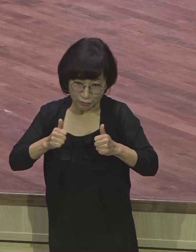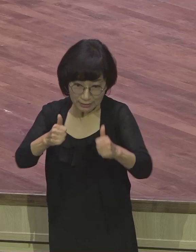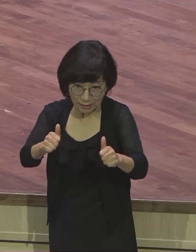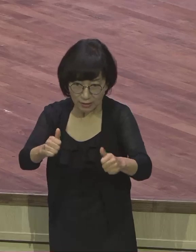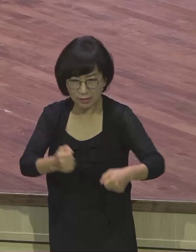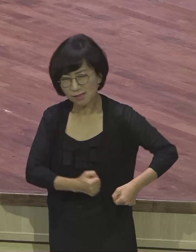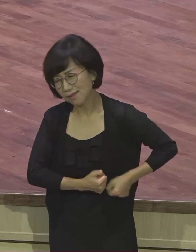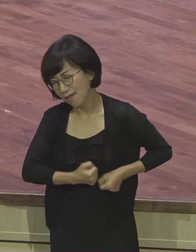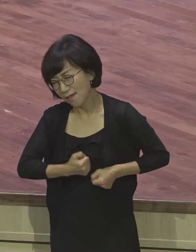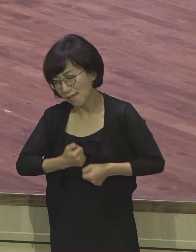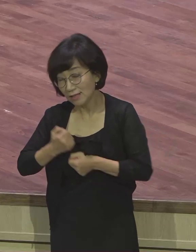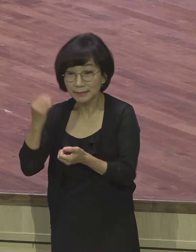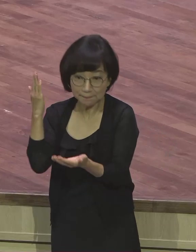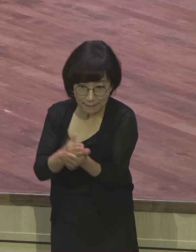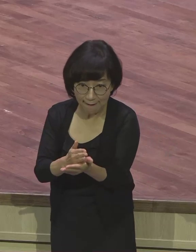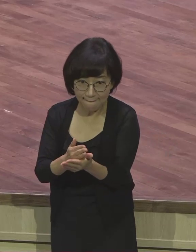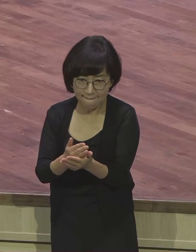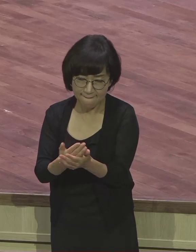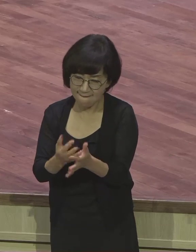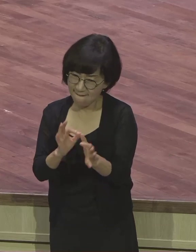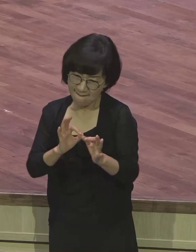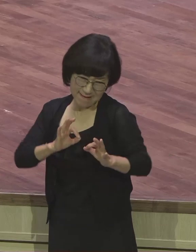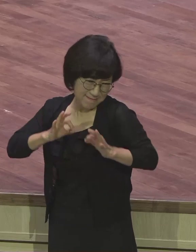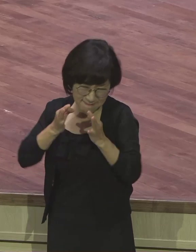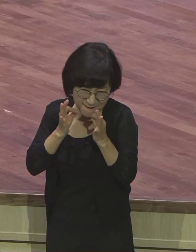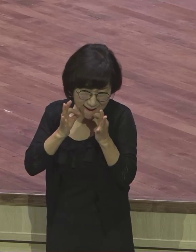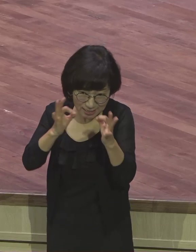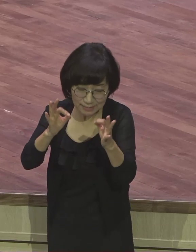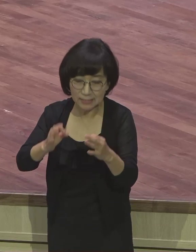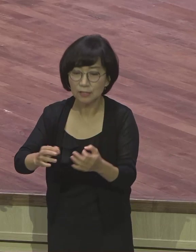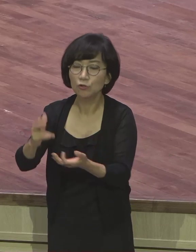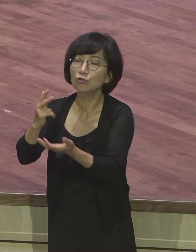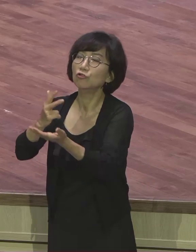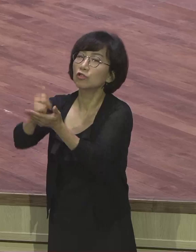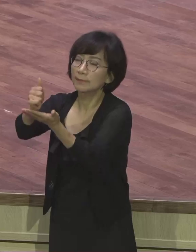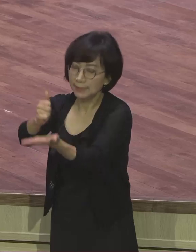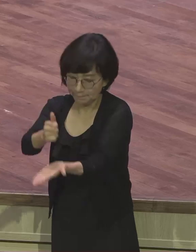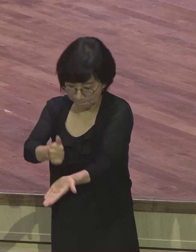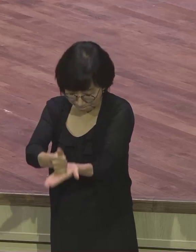말고 열심을 품고 주를 섬기라.